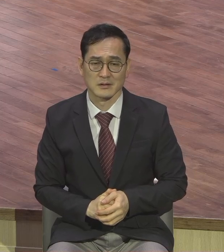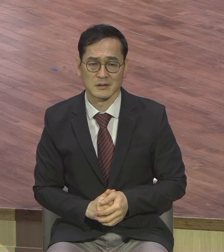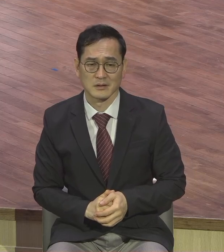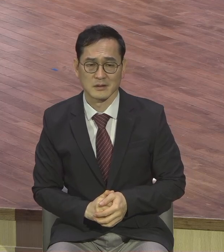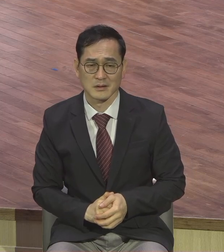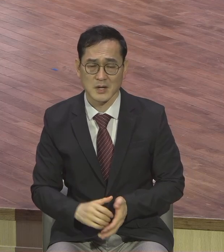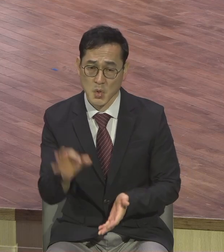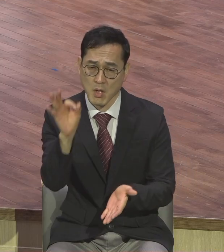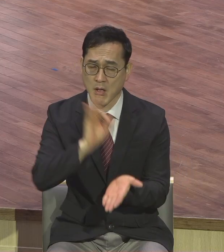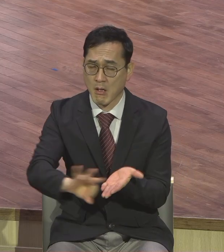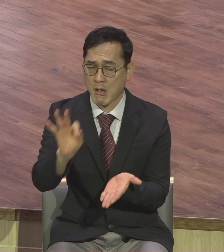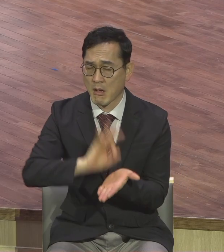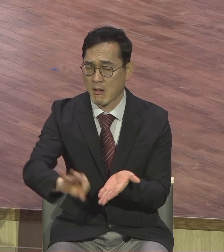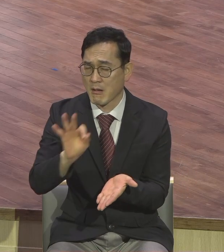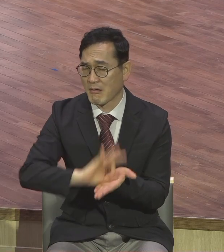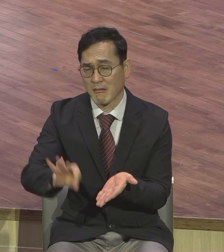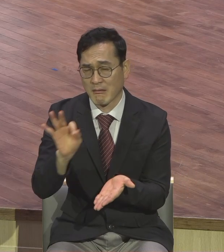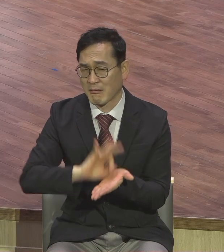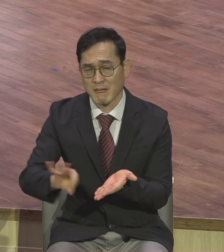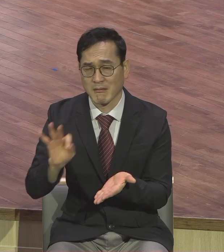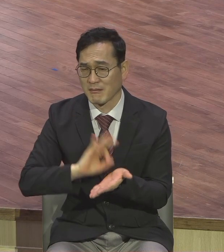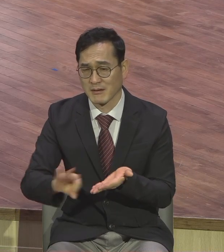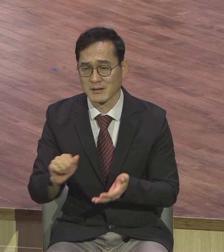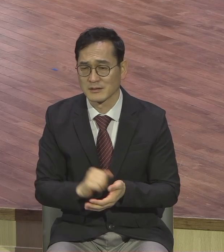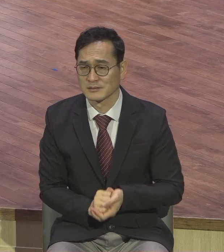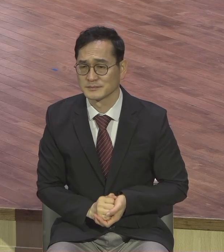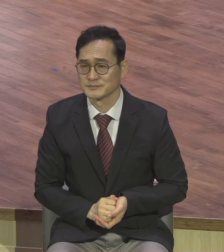다 나.